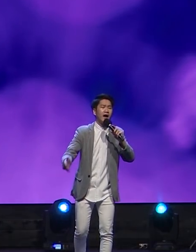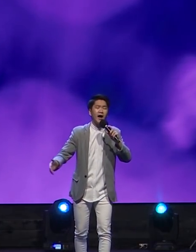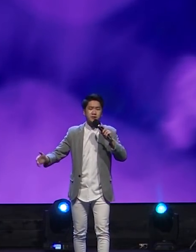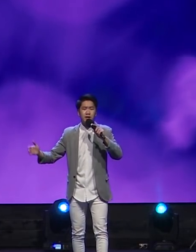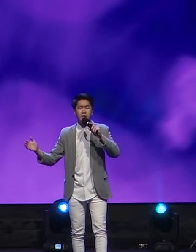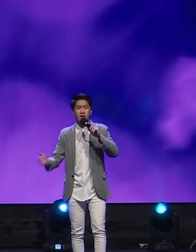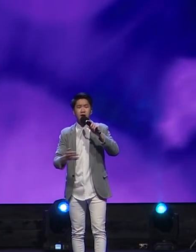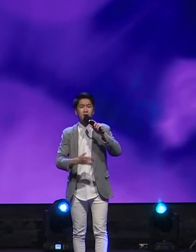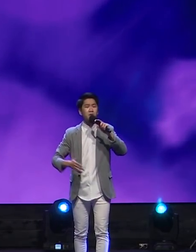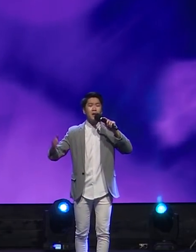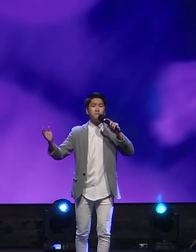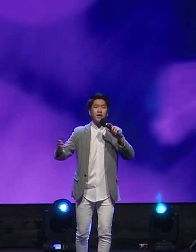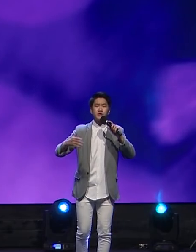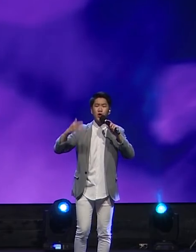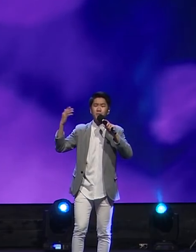memulihkan hati,